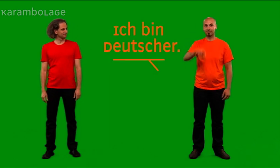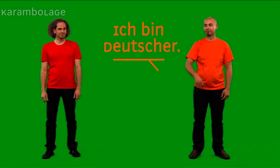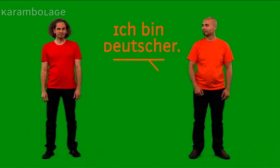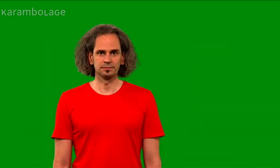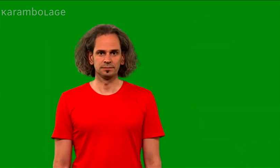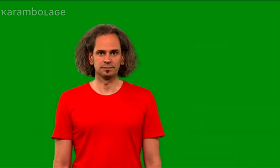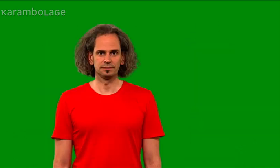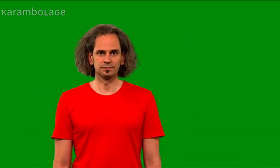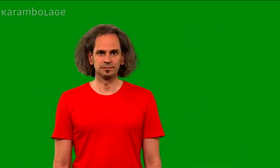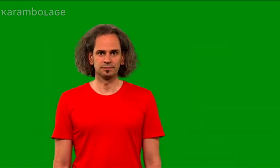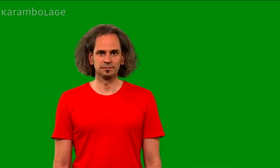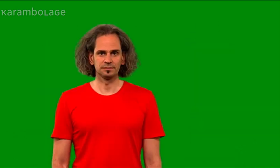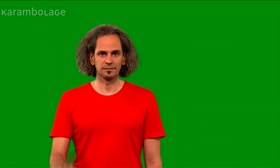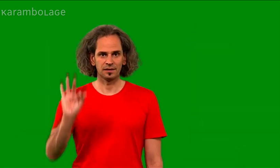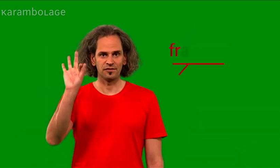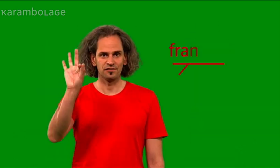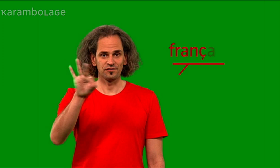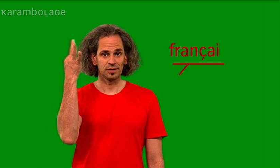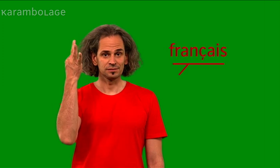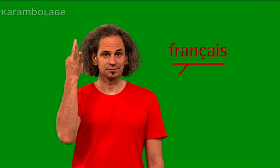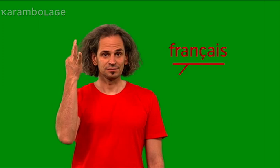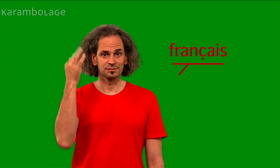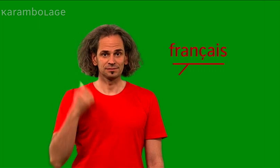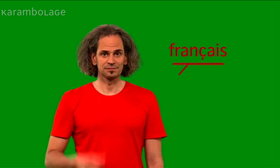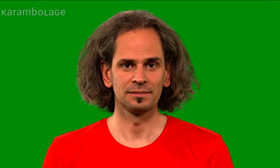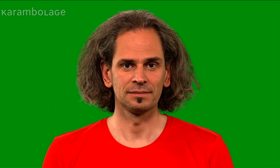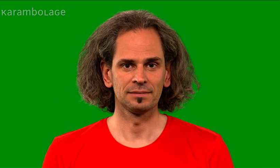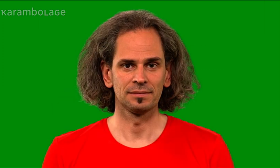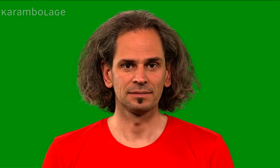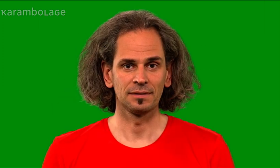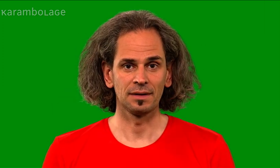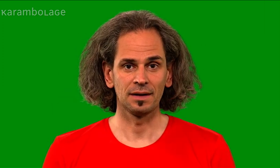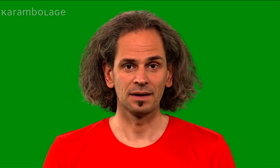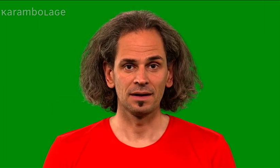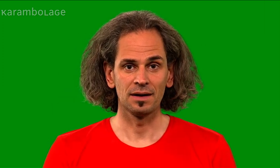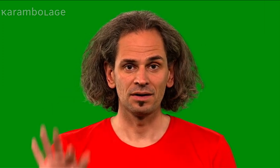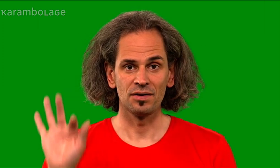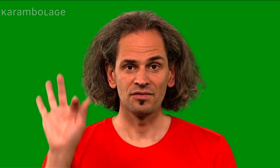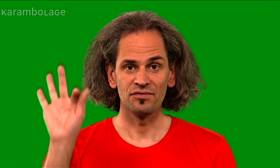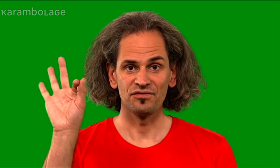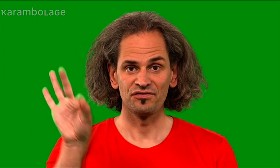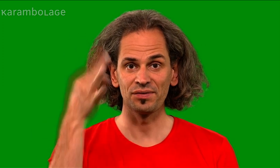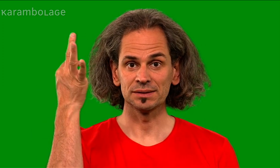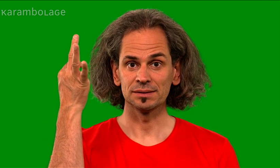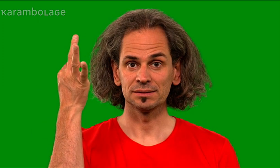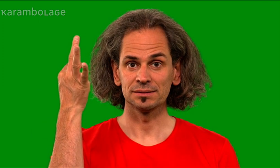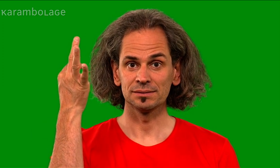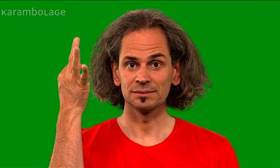Laurent sagt uns, Franzose. Er bildet einen Kreis mit Daumen und Zeigefinger und